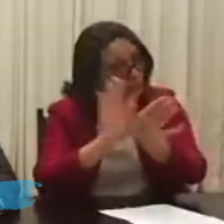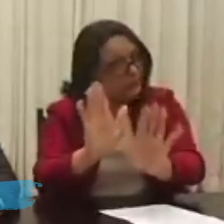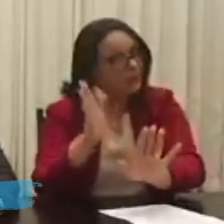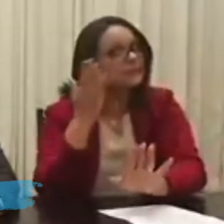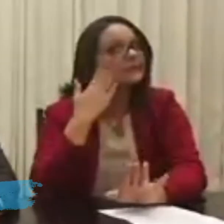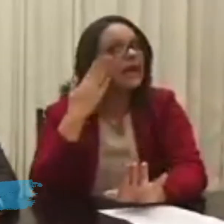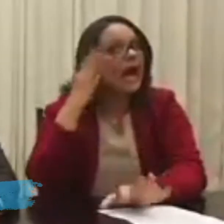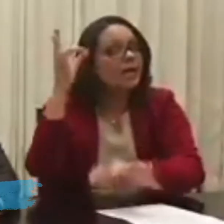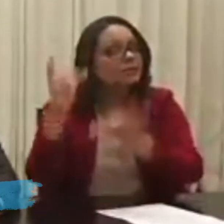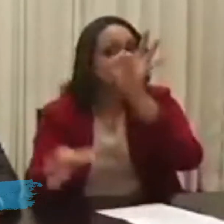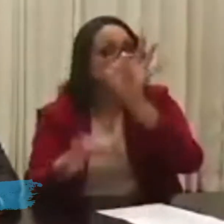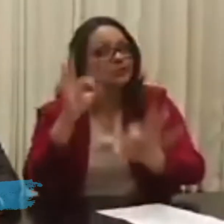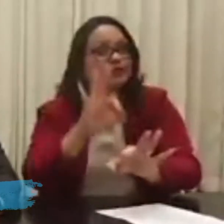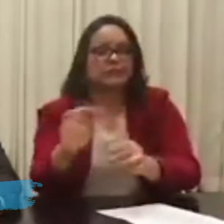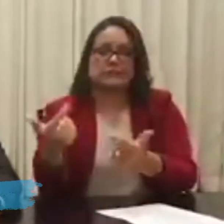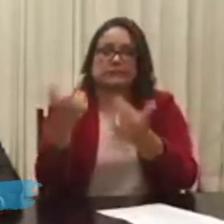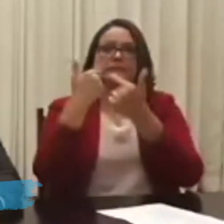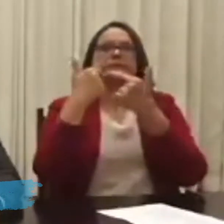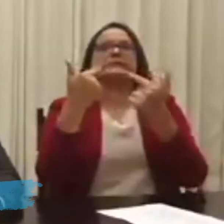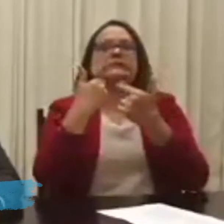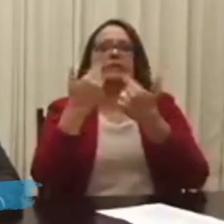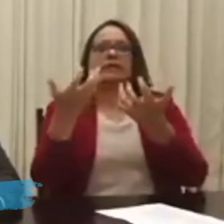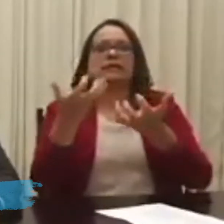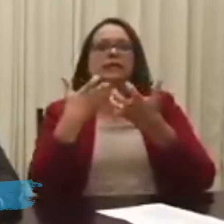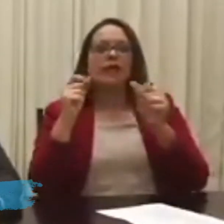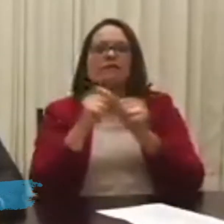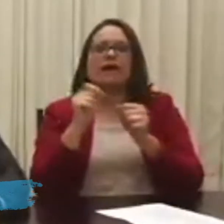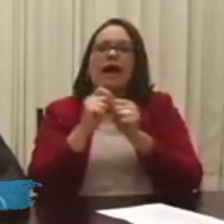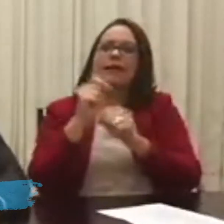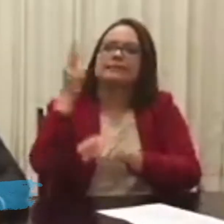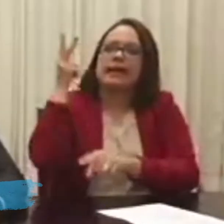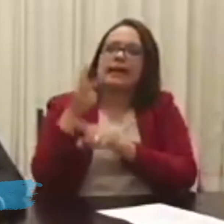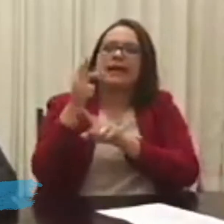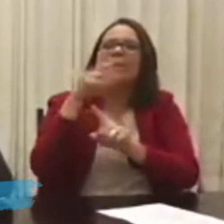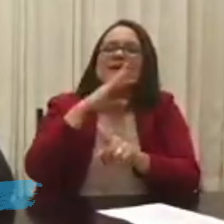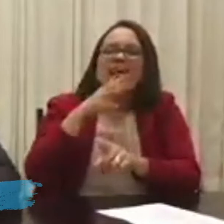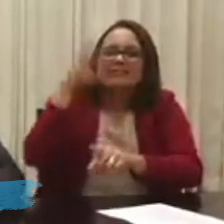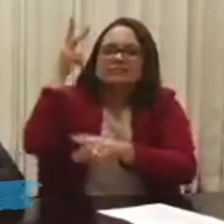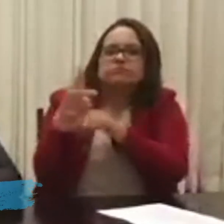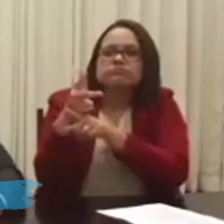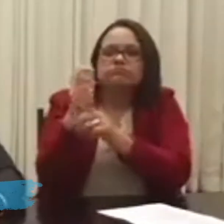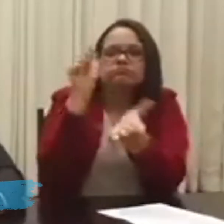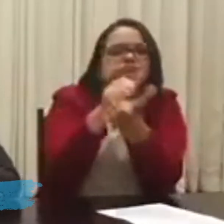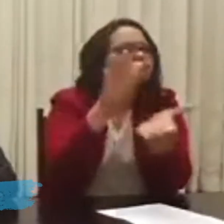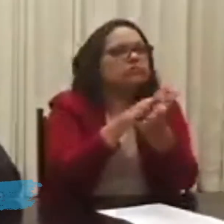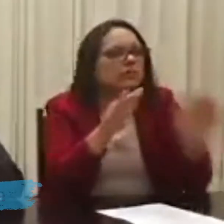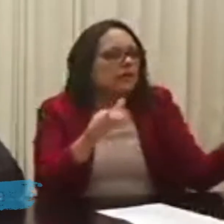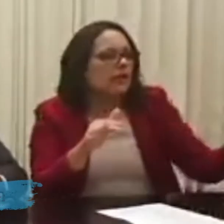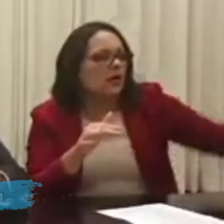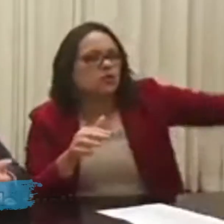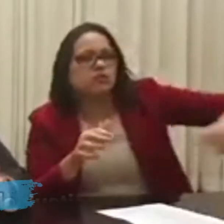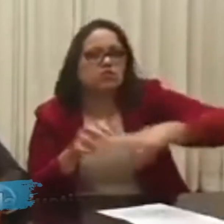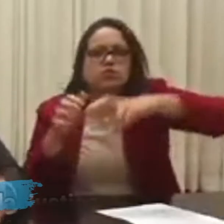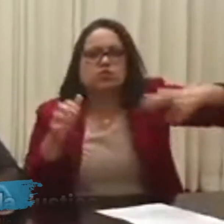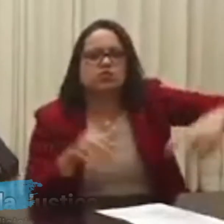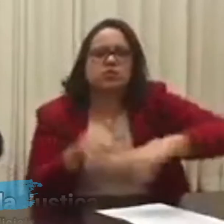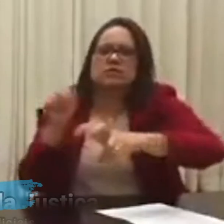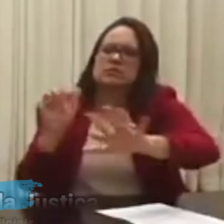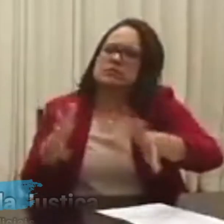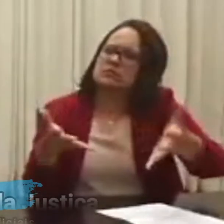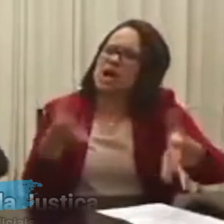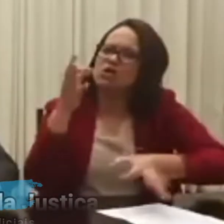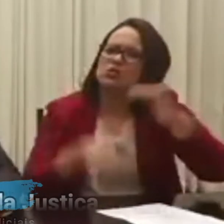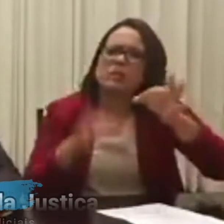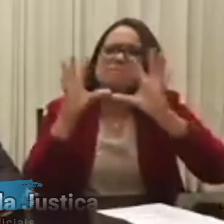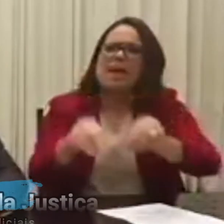a justiça em cima da gente, que quer que a gente mantenha a Haddad multando você. E a justiça, lamentavelmente, se metendo em tudo, meu Deus, em tudo.